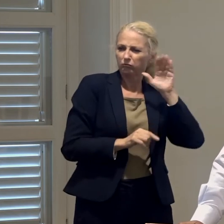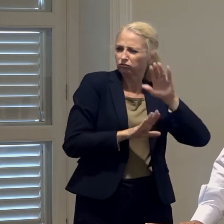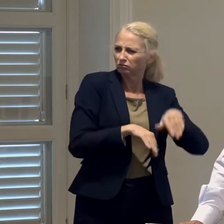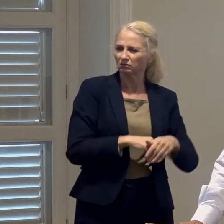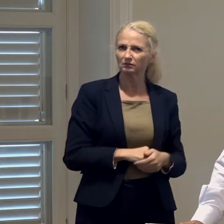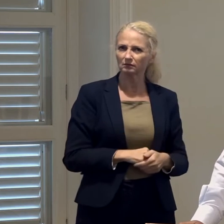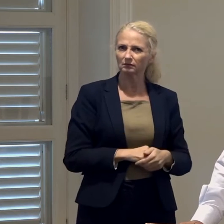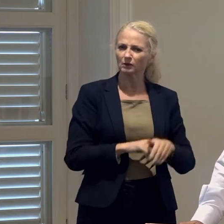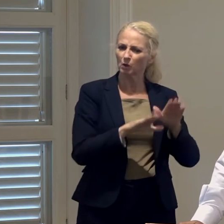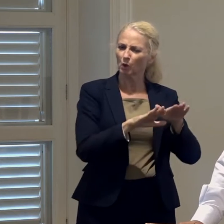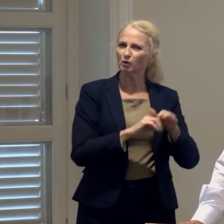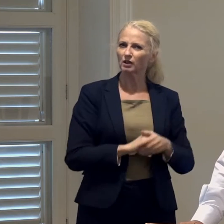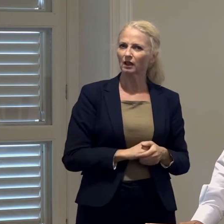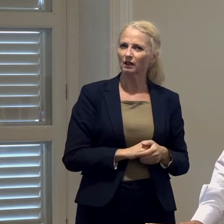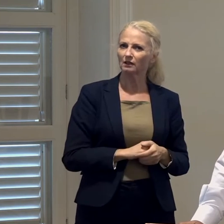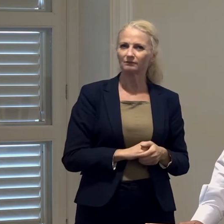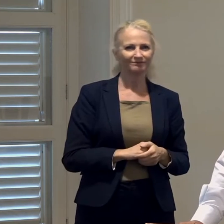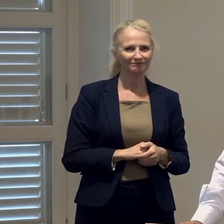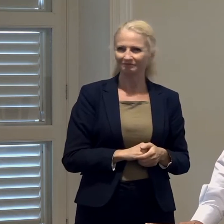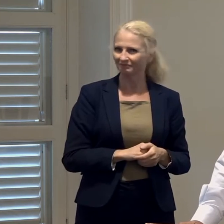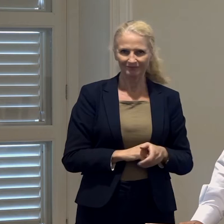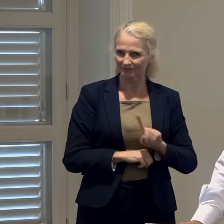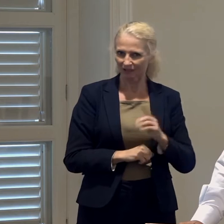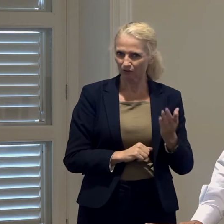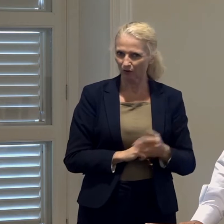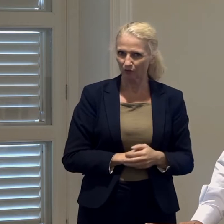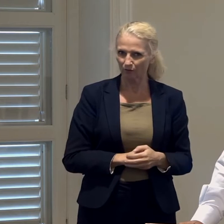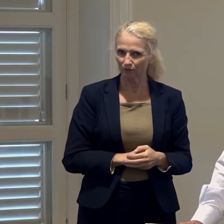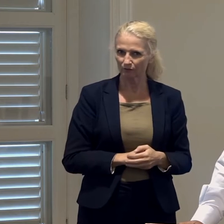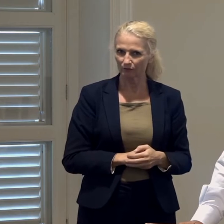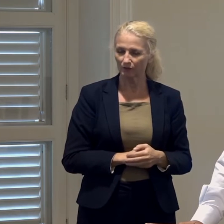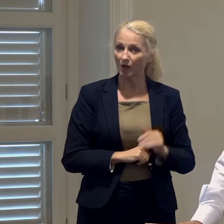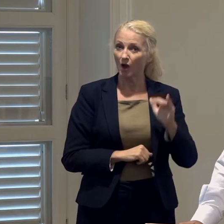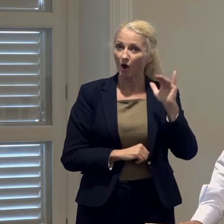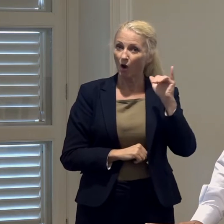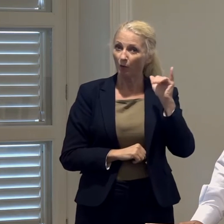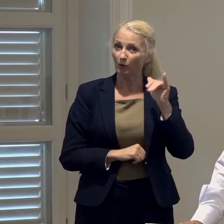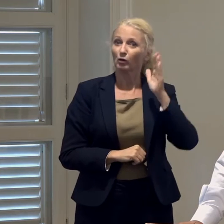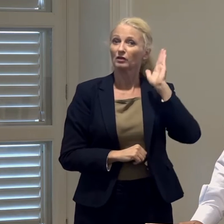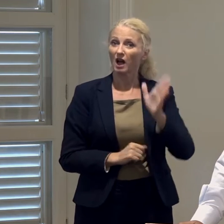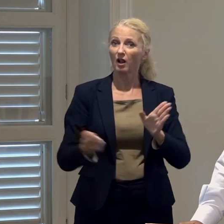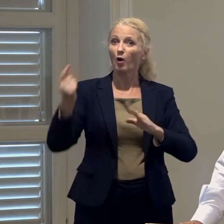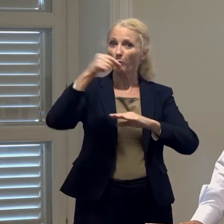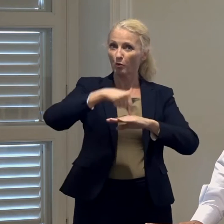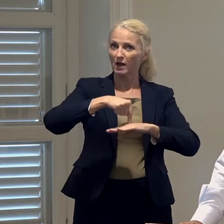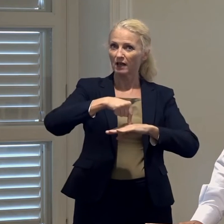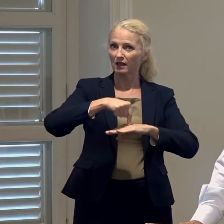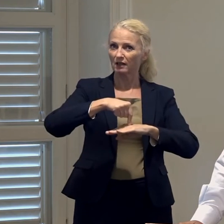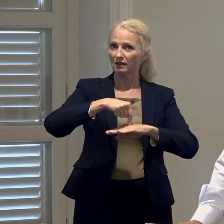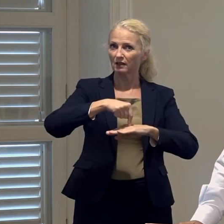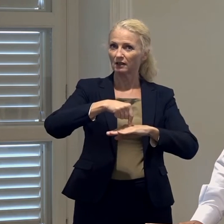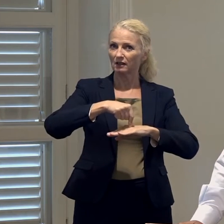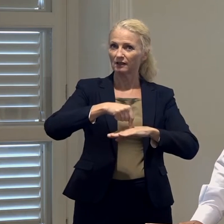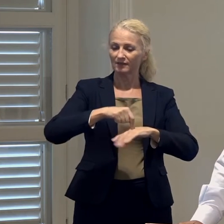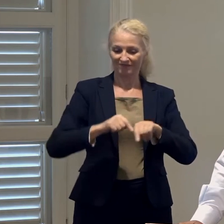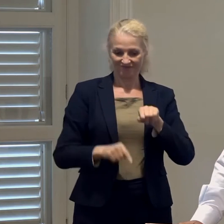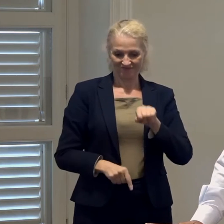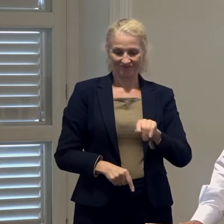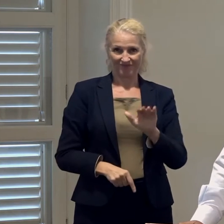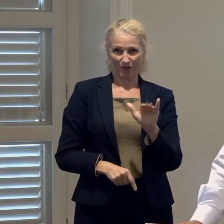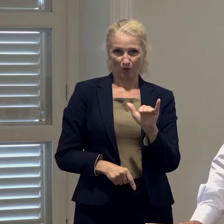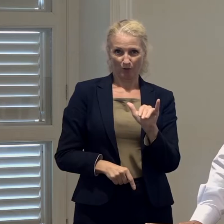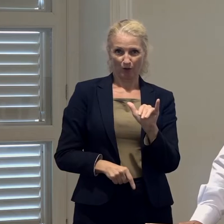geval. Zoals ik al zei, de Omicron-variant is op Bonaire. En deze variant bedreigt